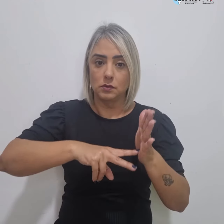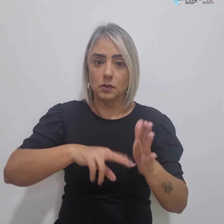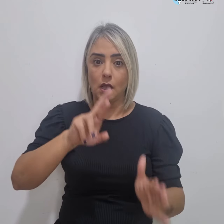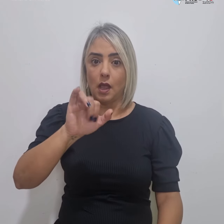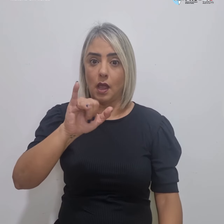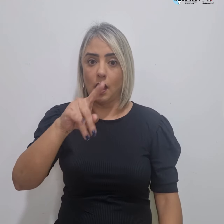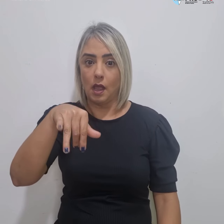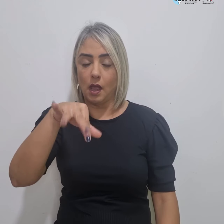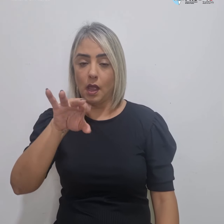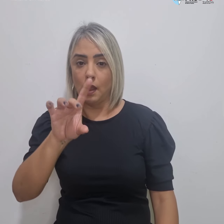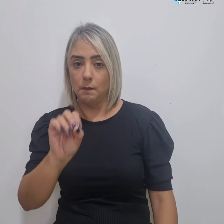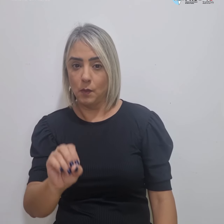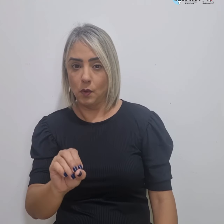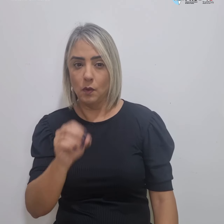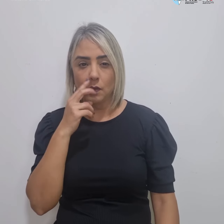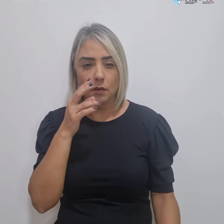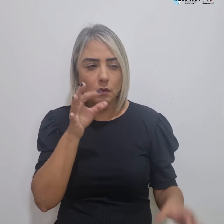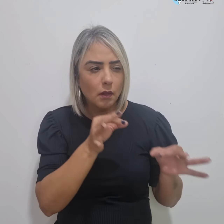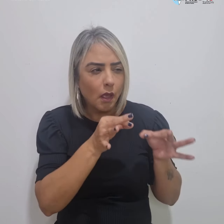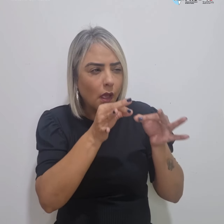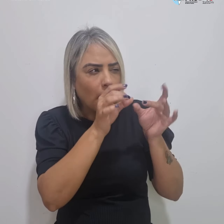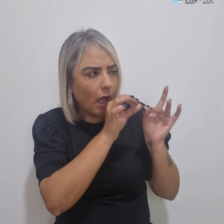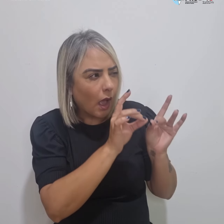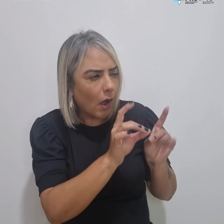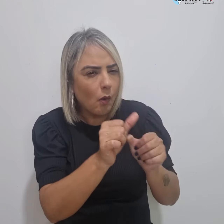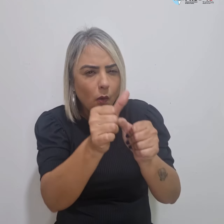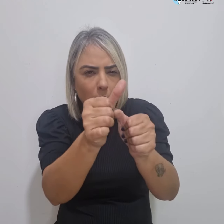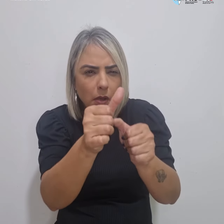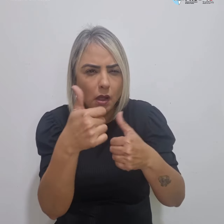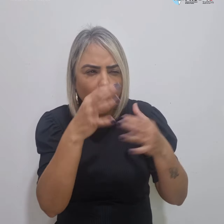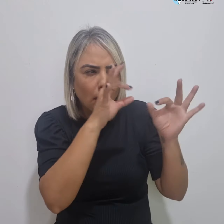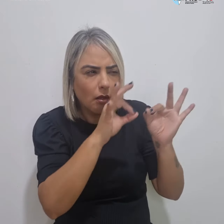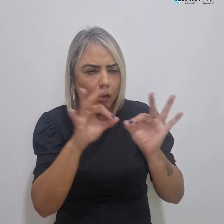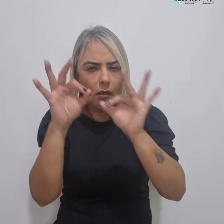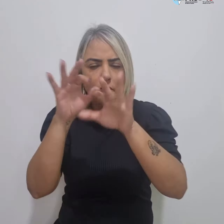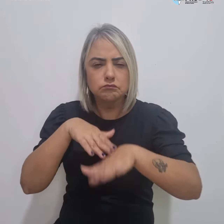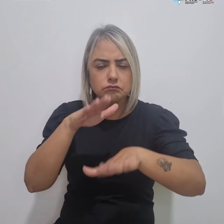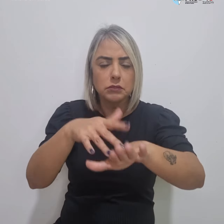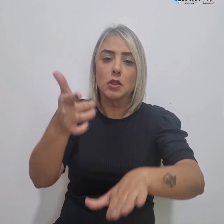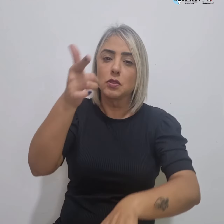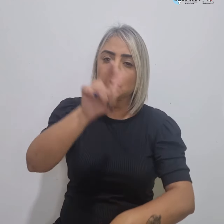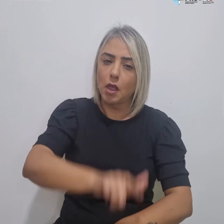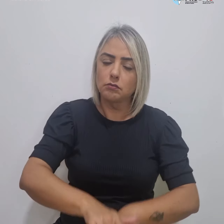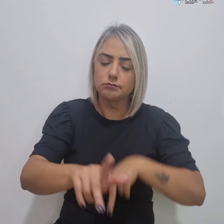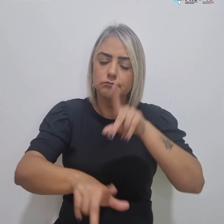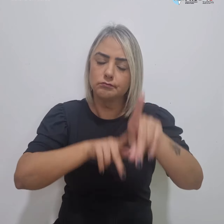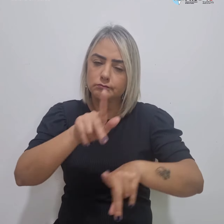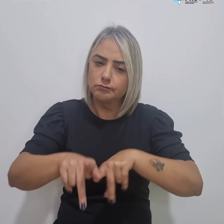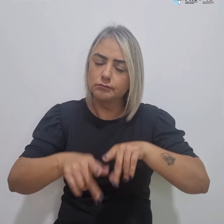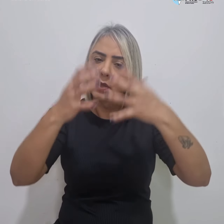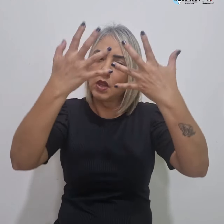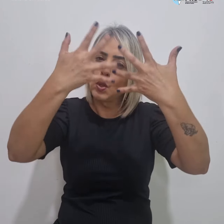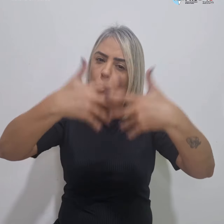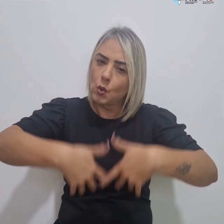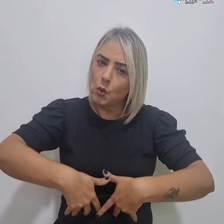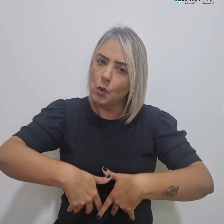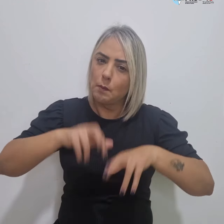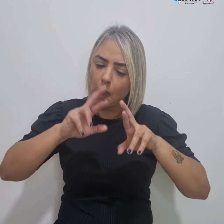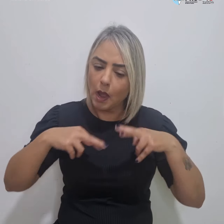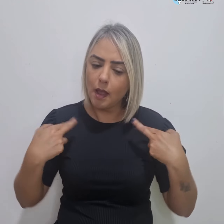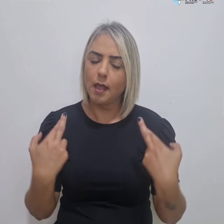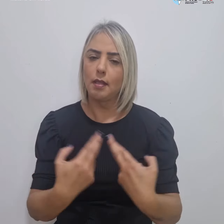Raimundo Camir, acompanhou a mobilização. Mais uma vez, a população gamense se